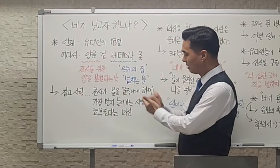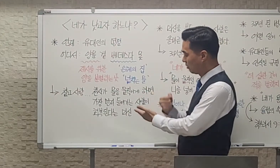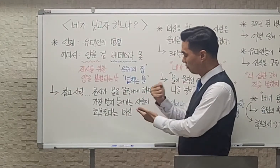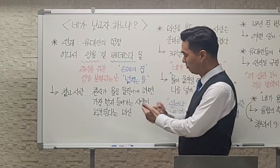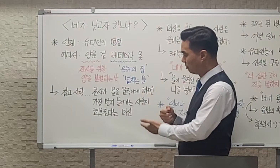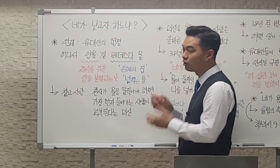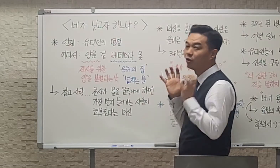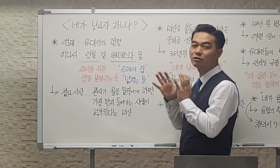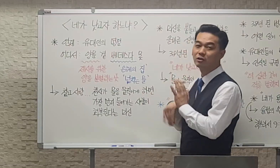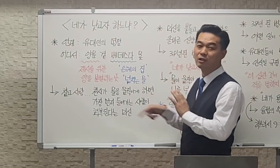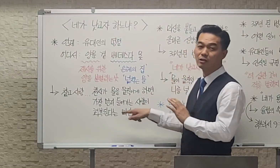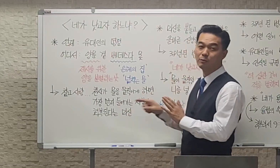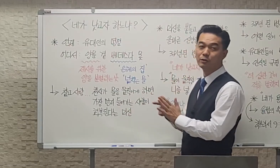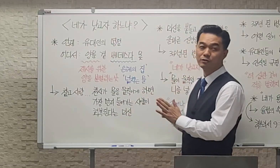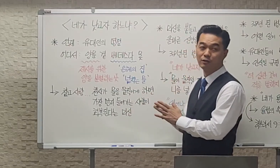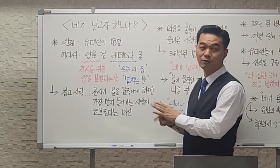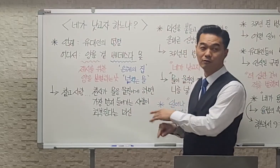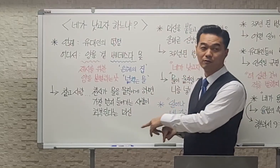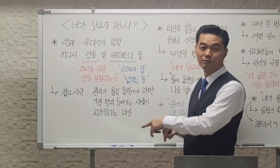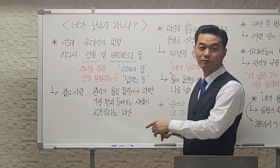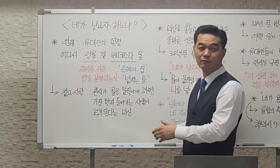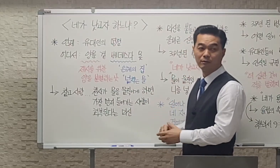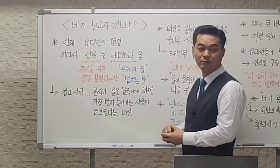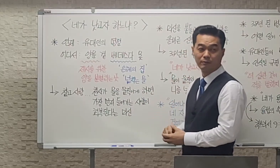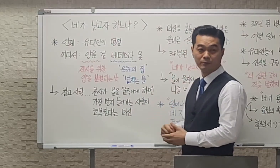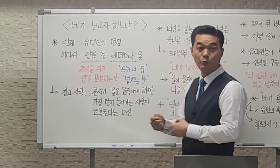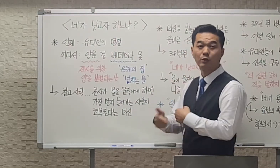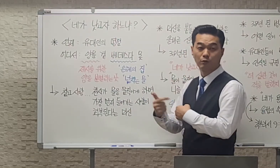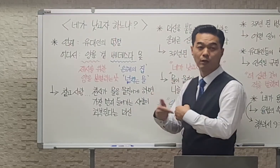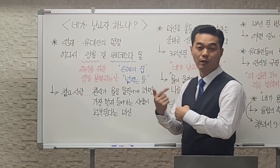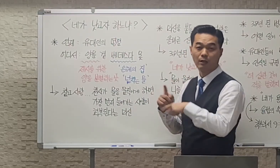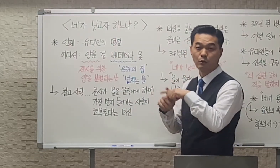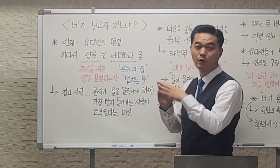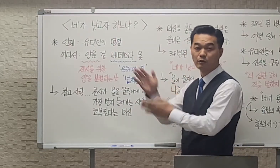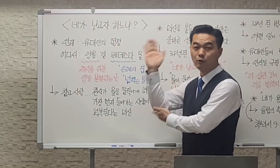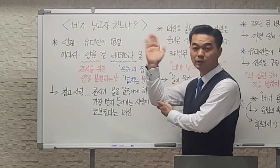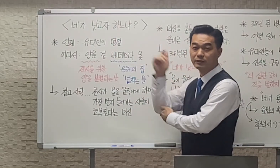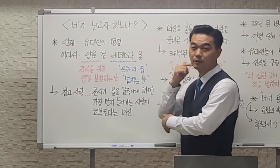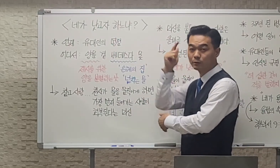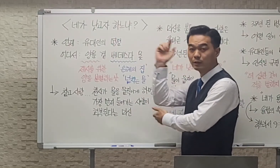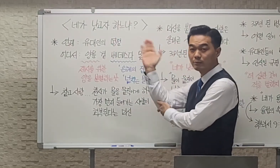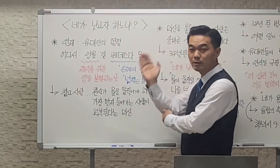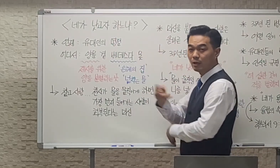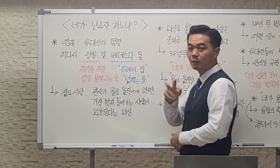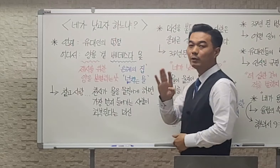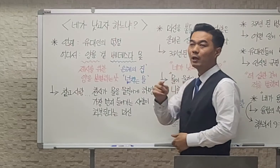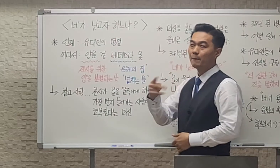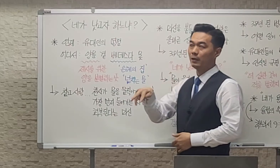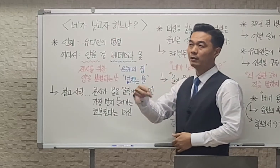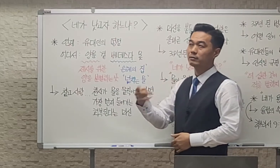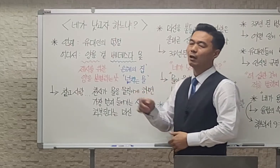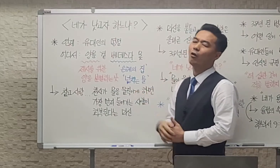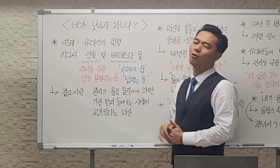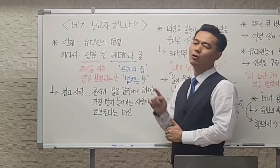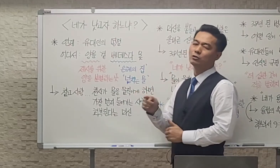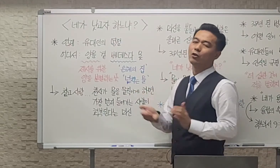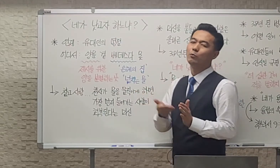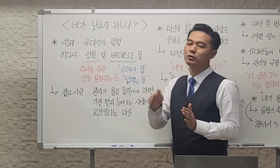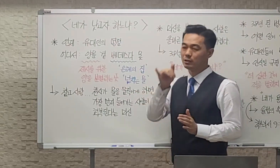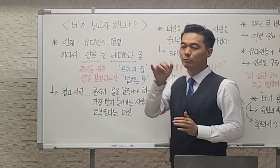안타깝게도 저 어렸을 때는 이거 믿었어요. 초등학교 때 교회에서 설교하시잖아요 목사님이. 그러면 베데스다. 저런 곳이 있으면